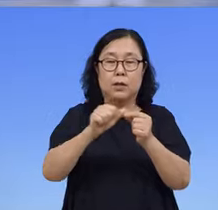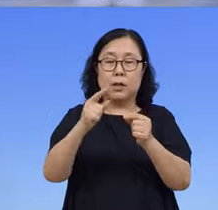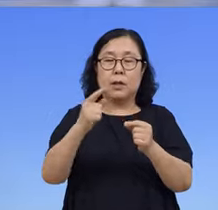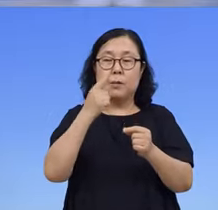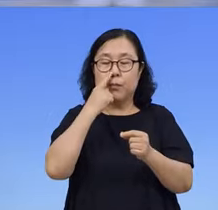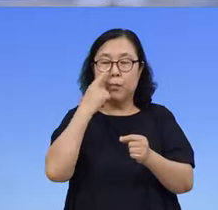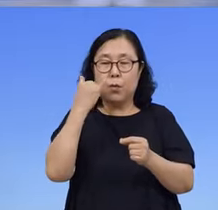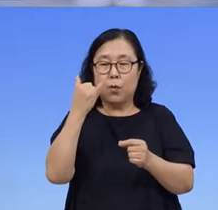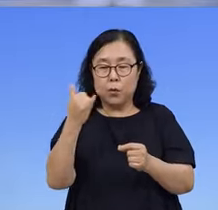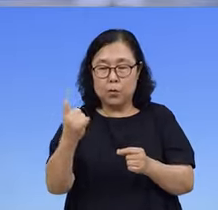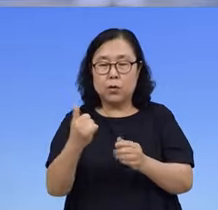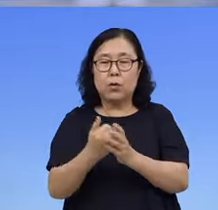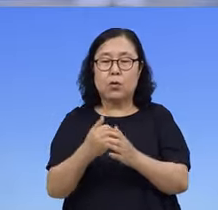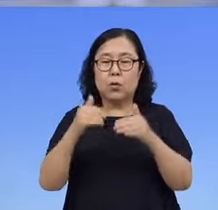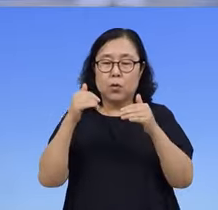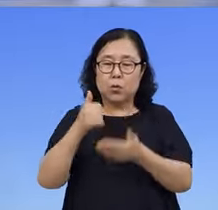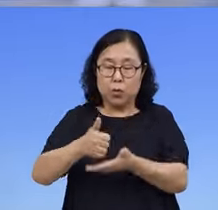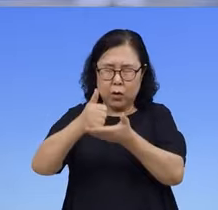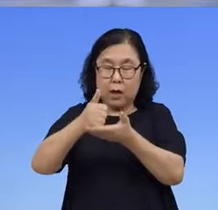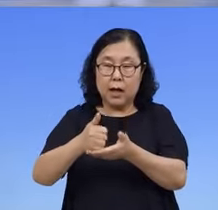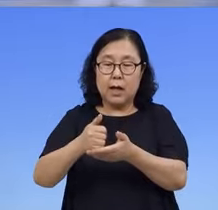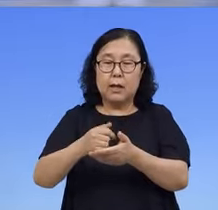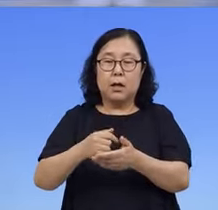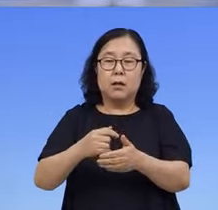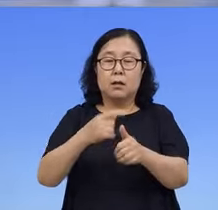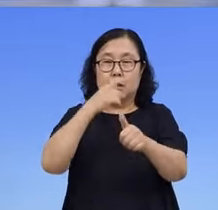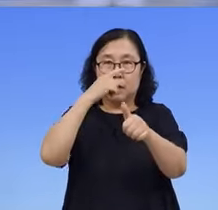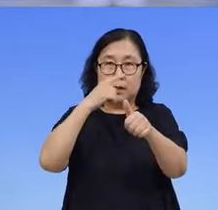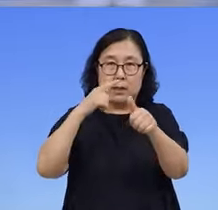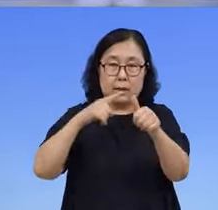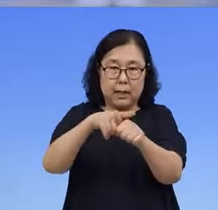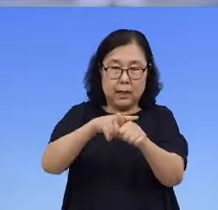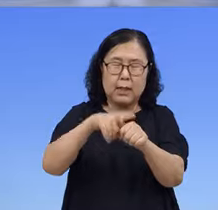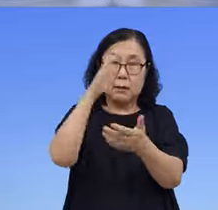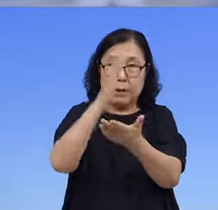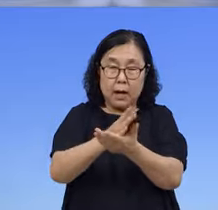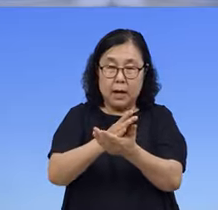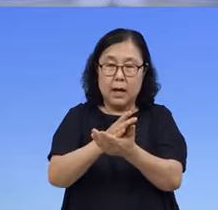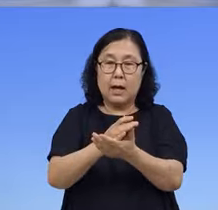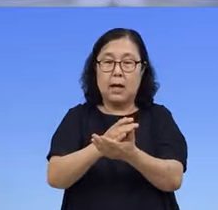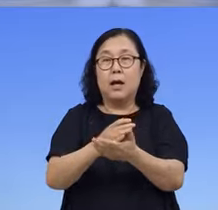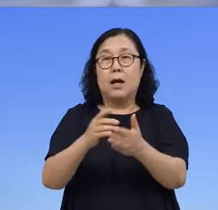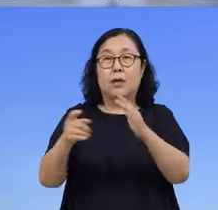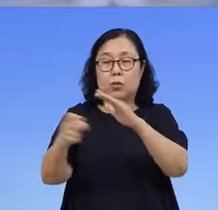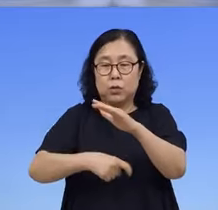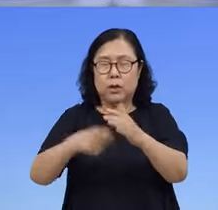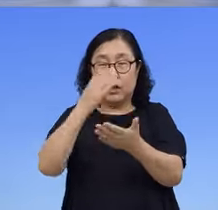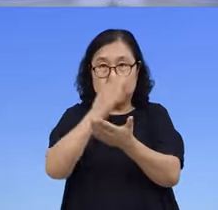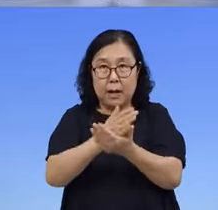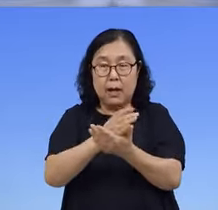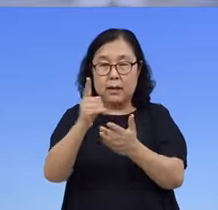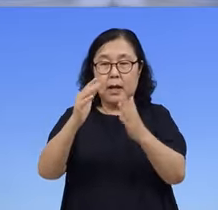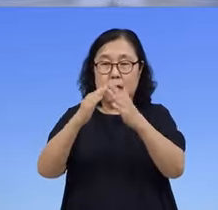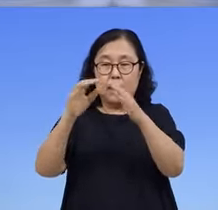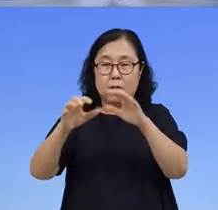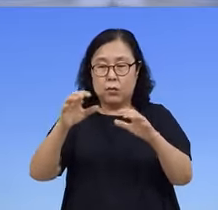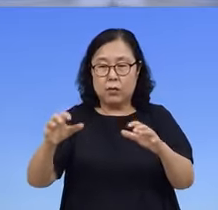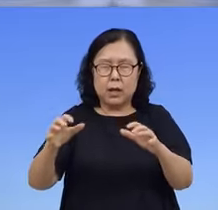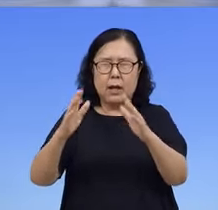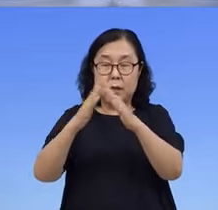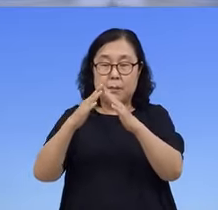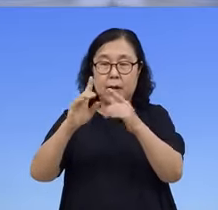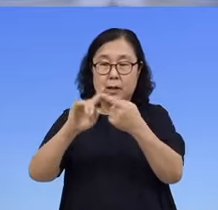부모를 공경하라, 6계명은 살인하지 말라, 7계명은 간음하지 말라, 8계명은 도둑질하지 말라, 9계명은